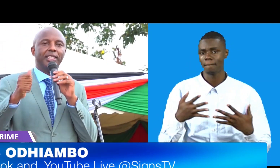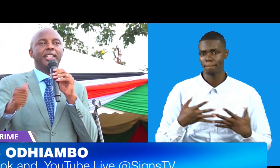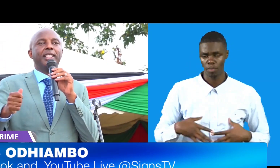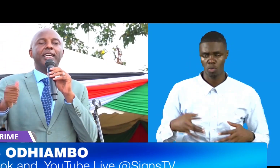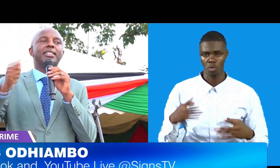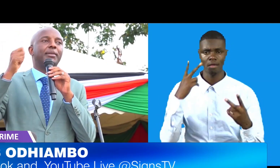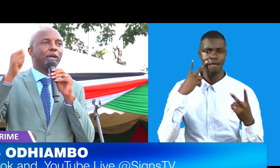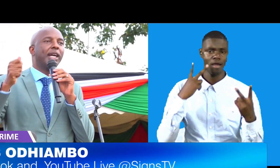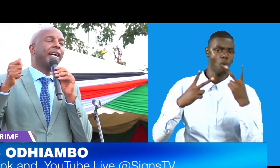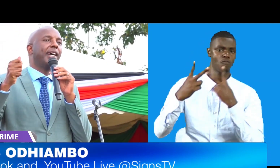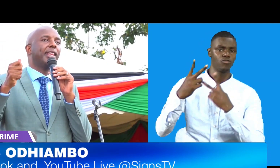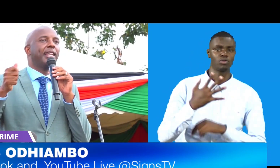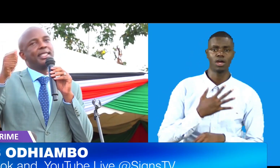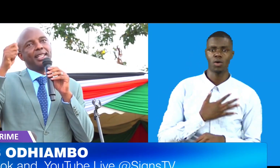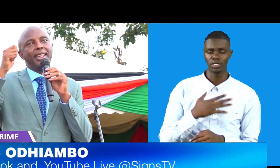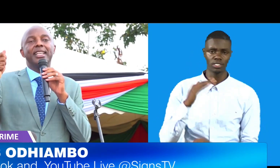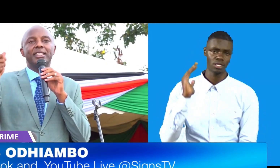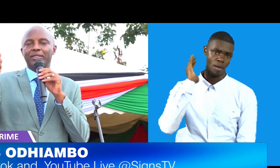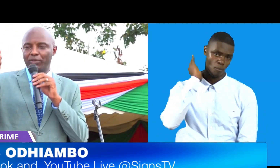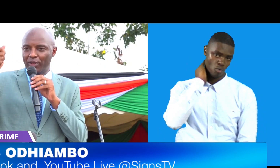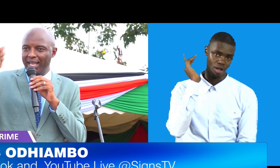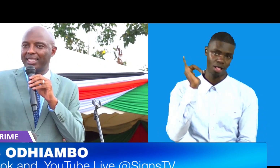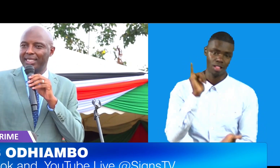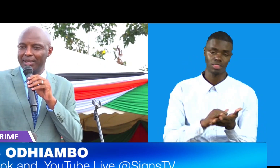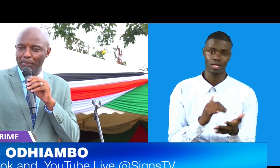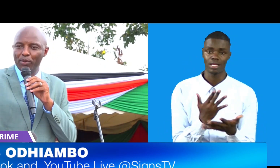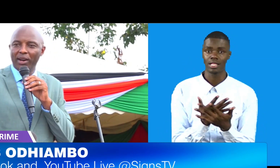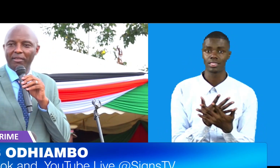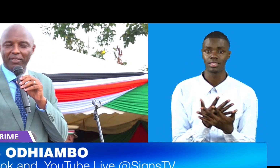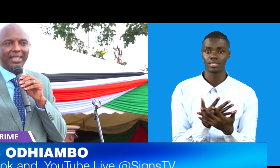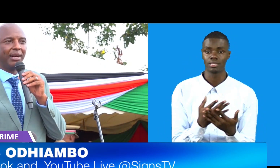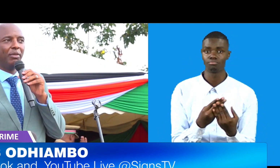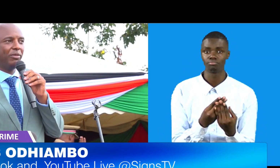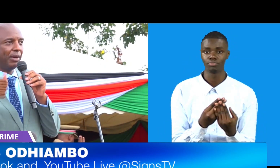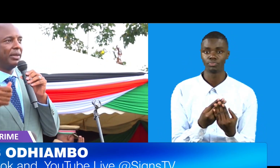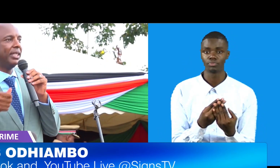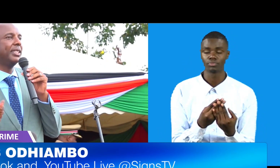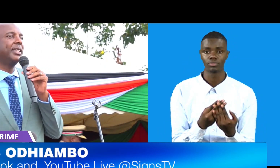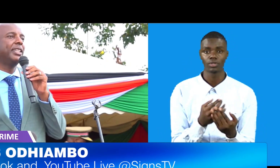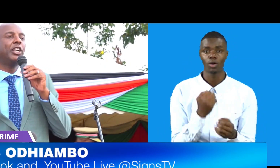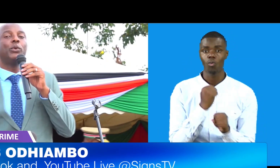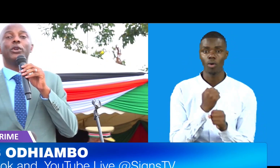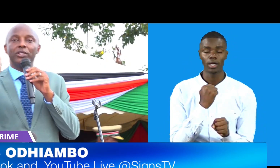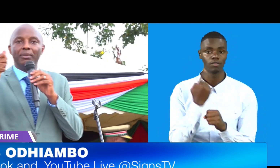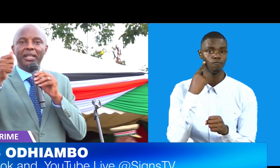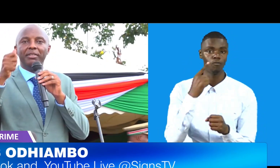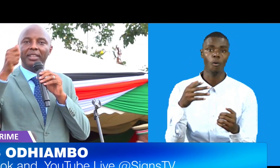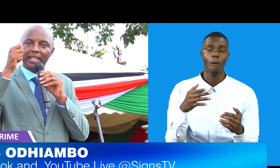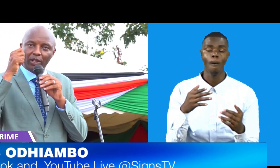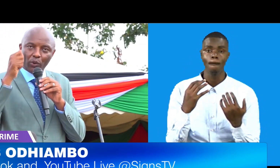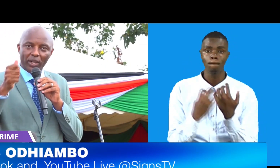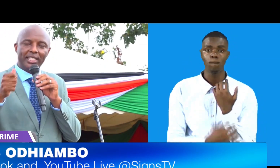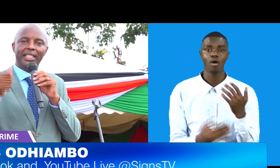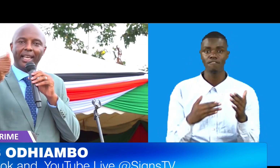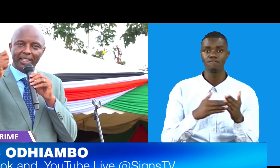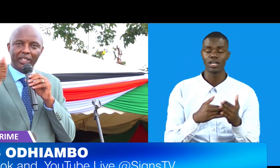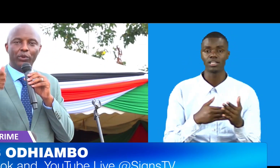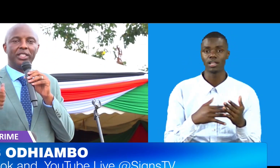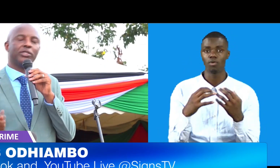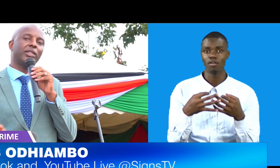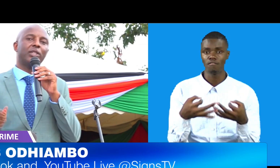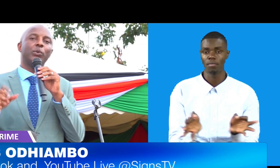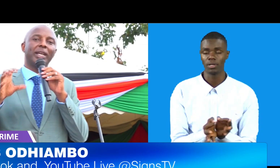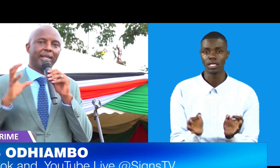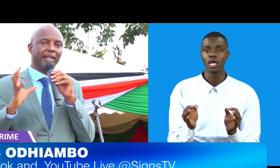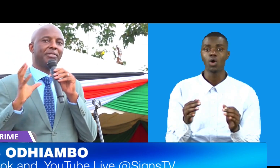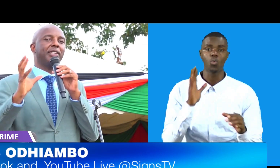vision is a Murang'a that thinks for that poor, vulnerable family. We also believe in equality and